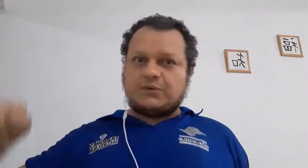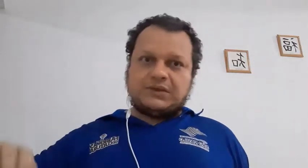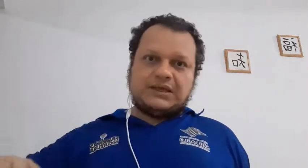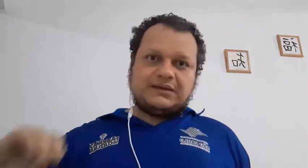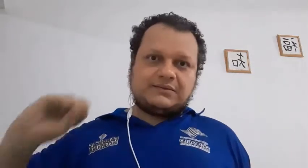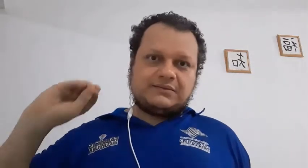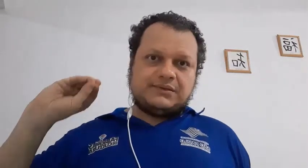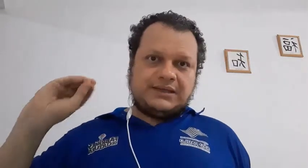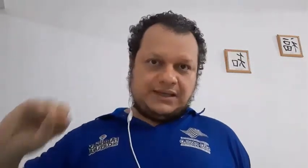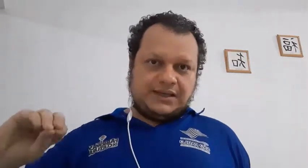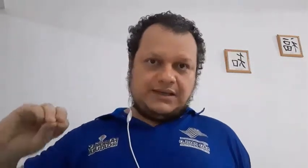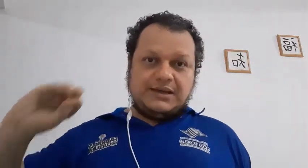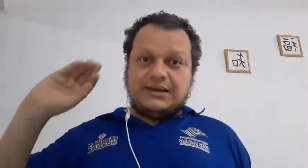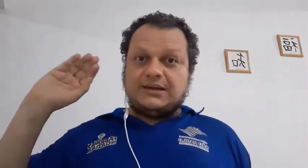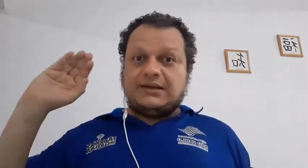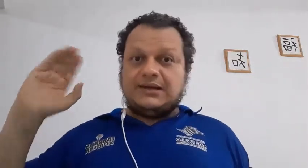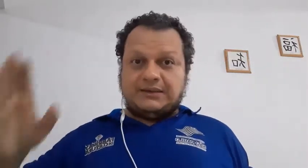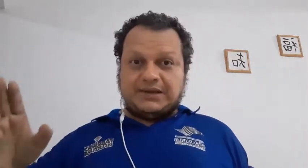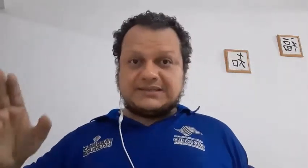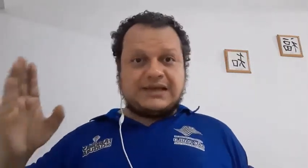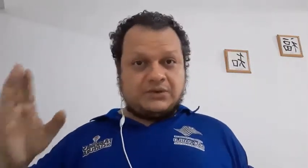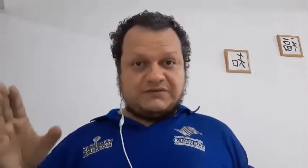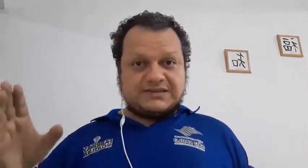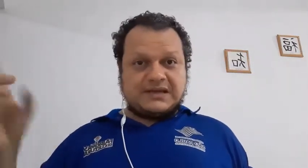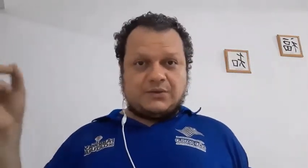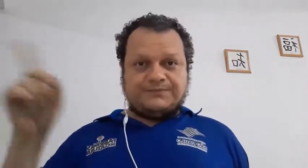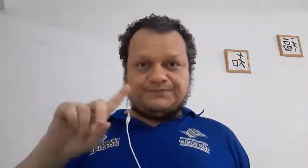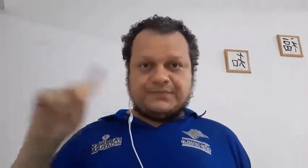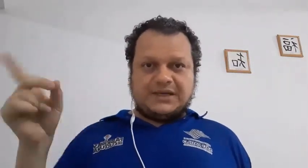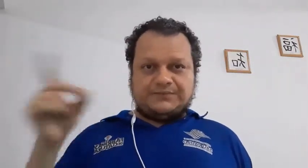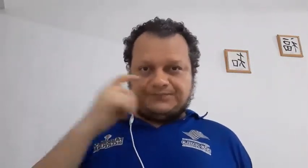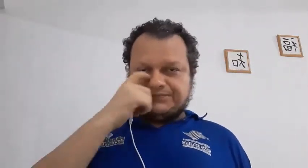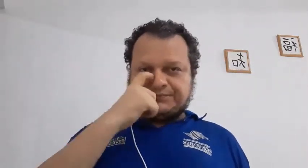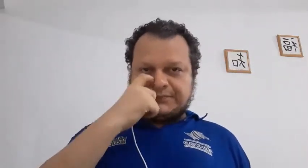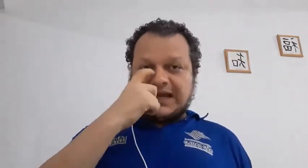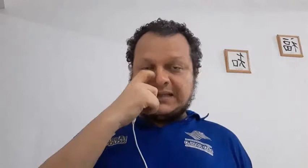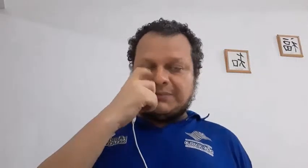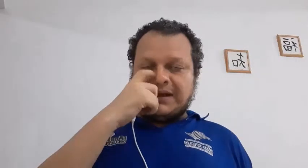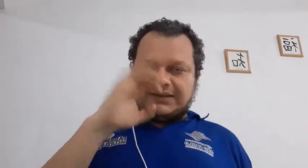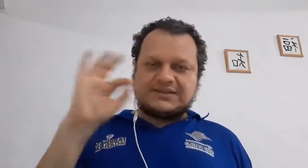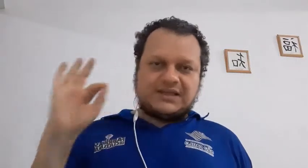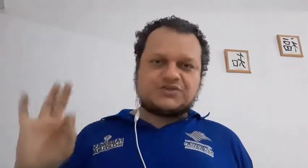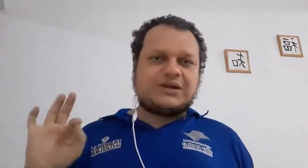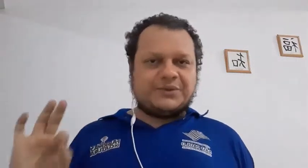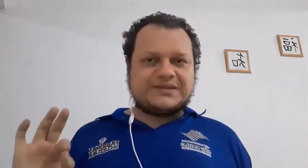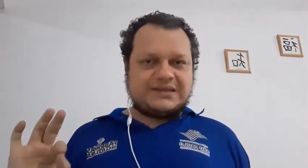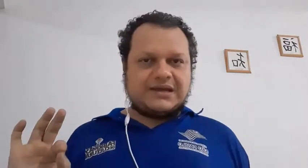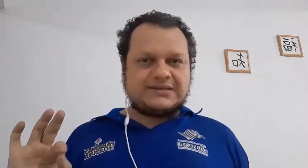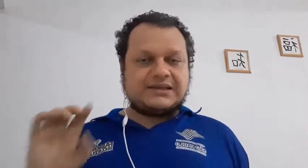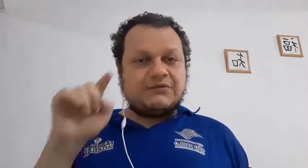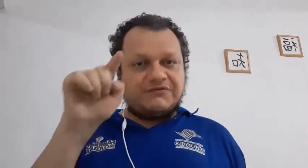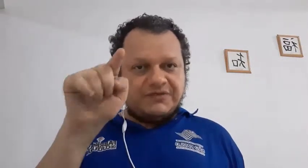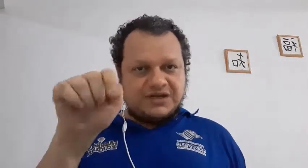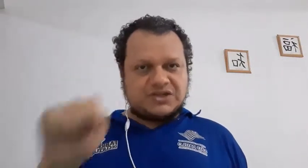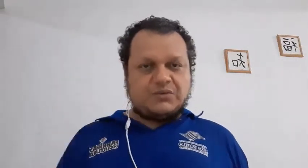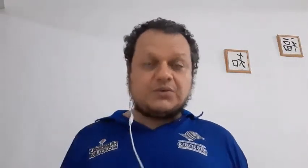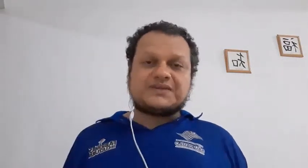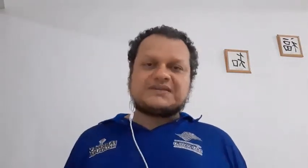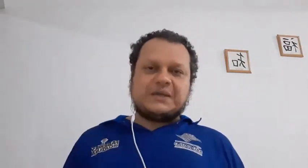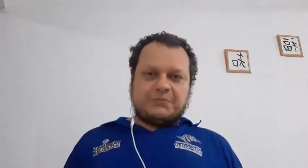responder que Libras é universal? Não. Cada país tem a sua língua de sinais. Então vejam os exemplos